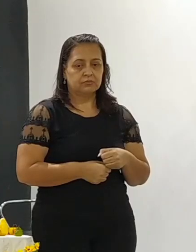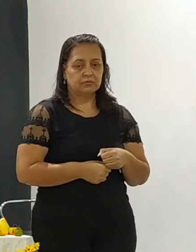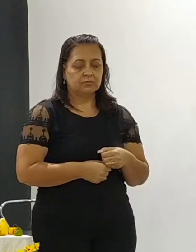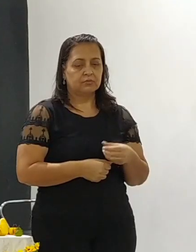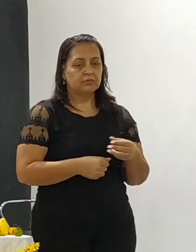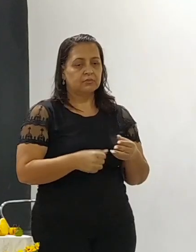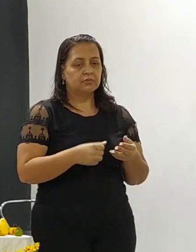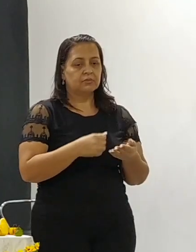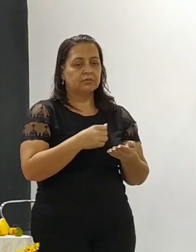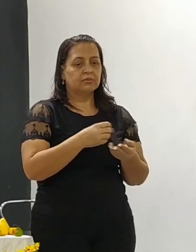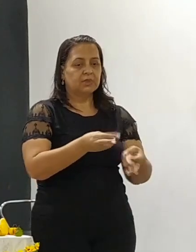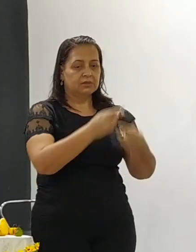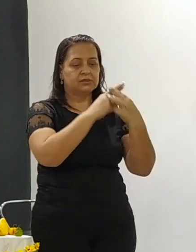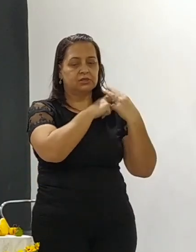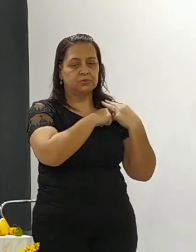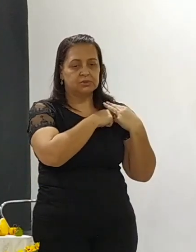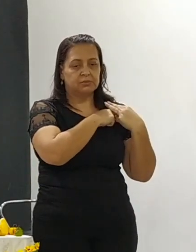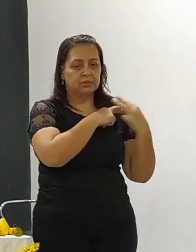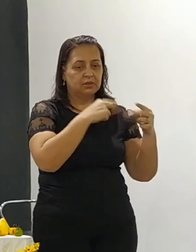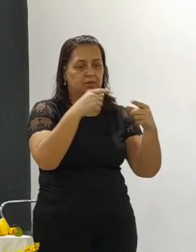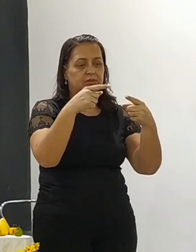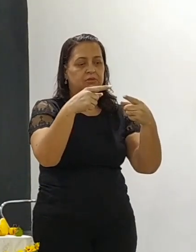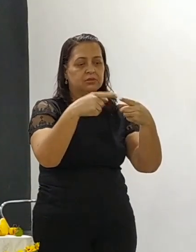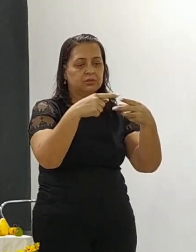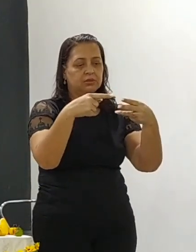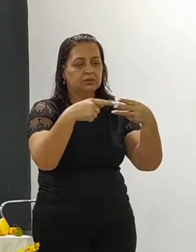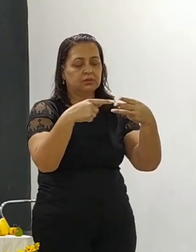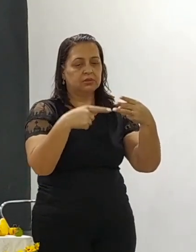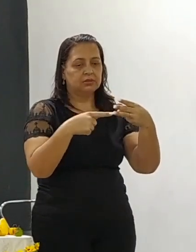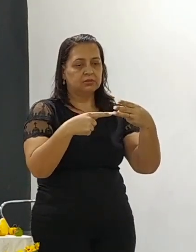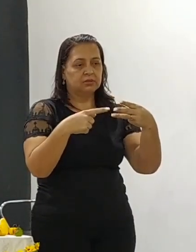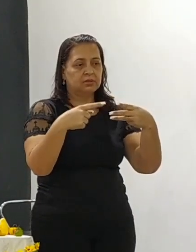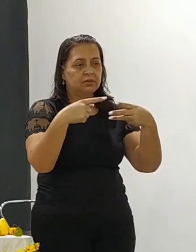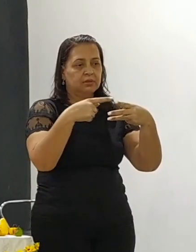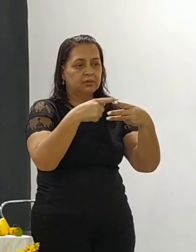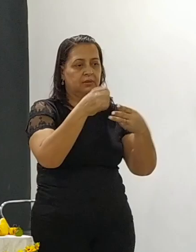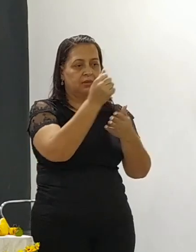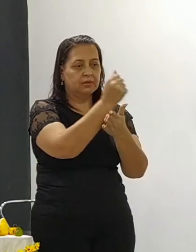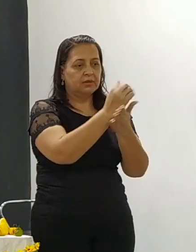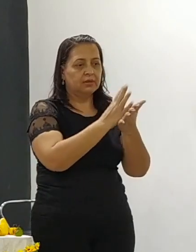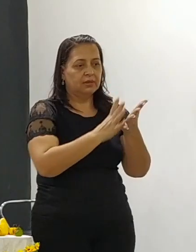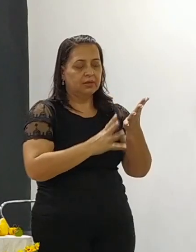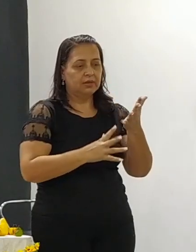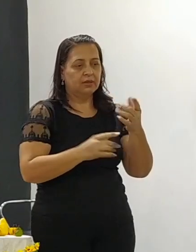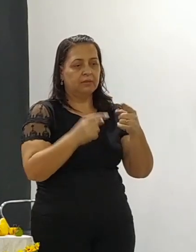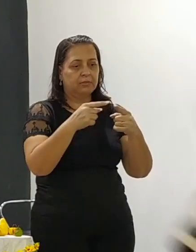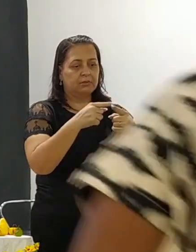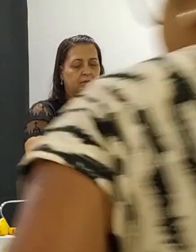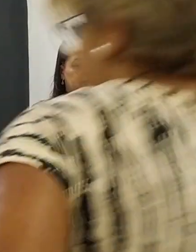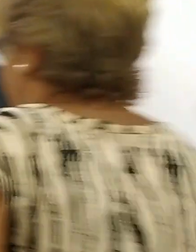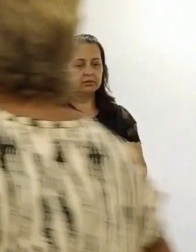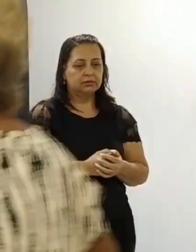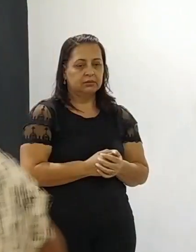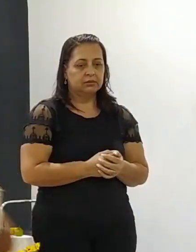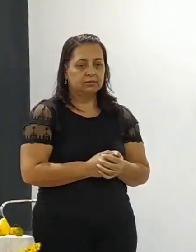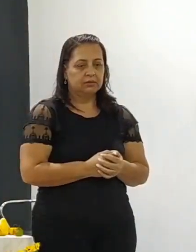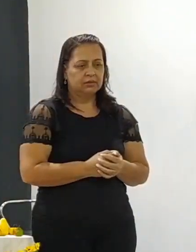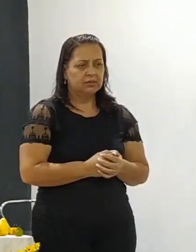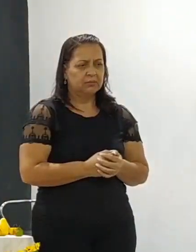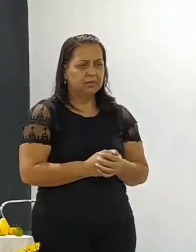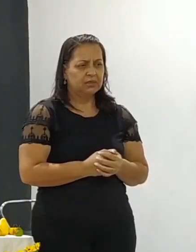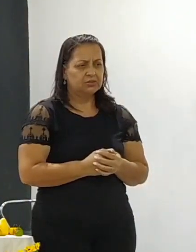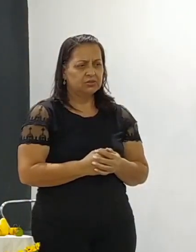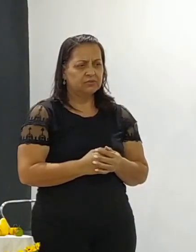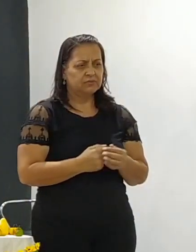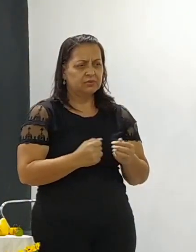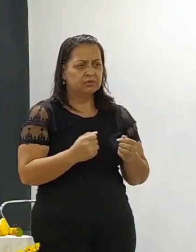Essa tarefa tem 3 características, A primeira característica dessa tarefa é que ela é imperativa.